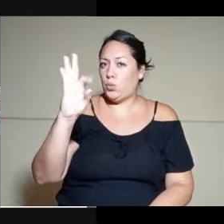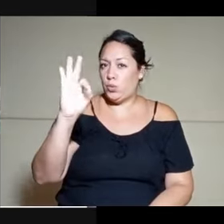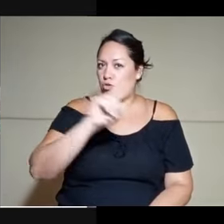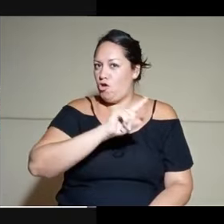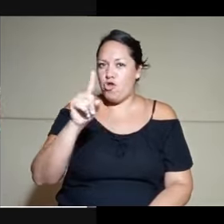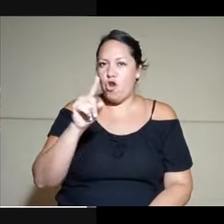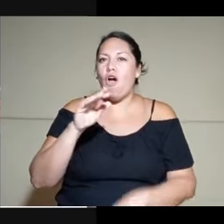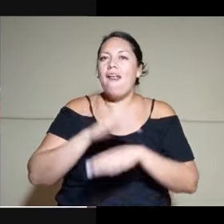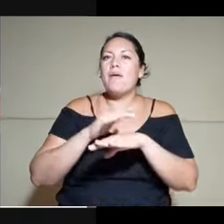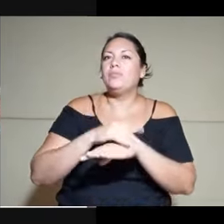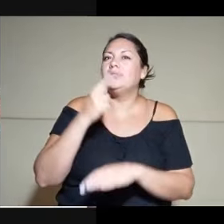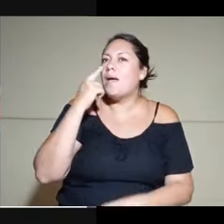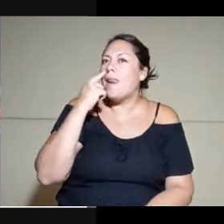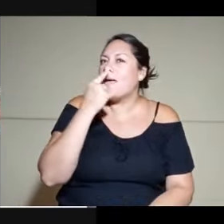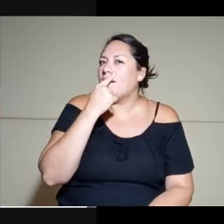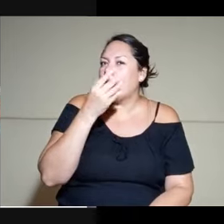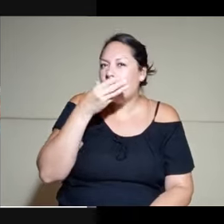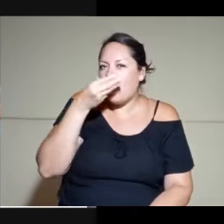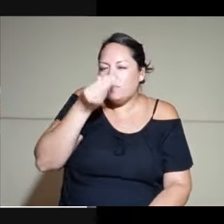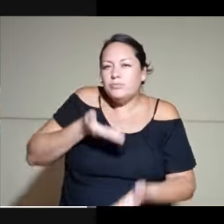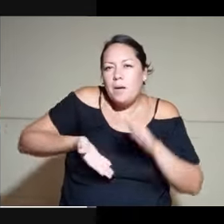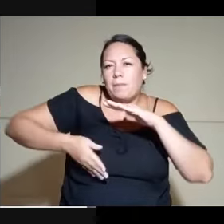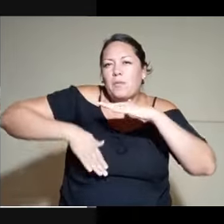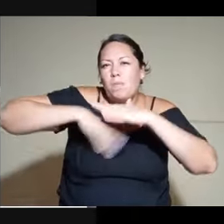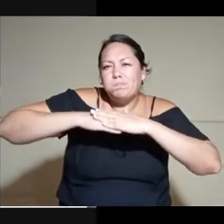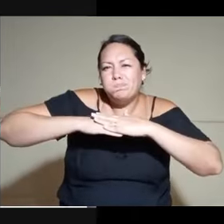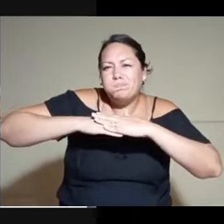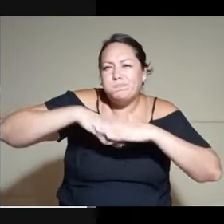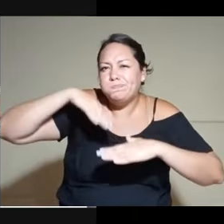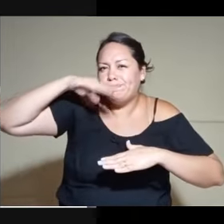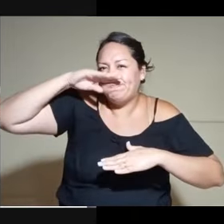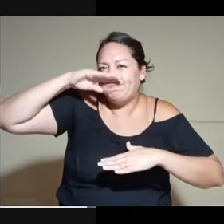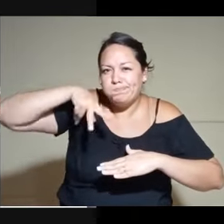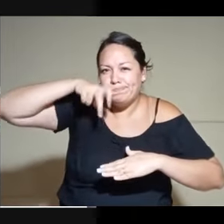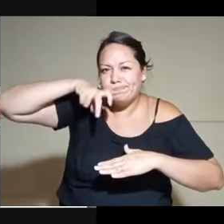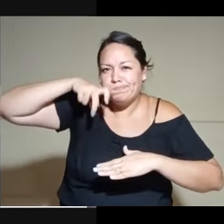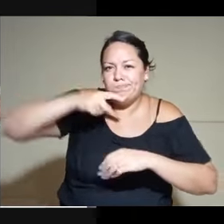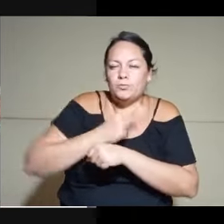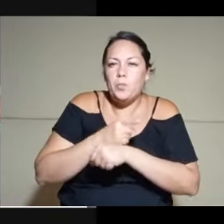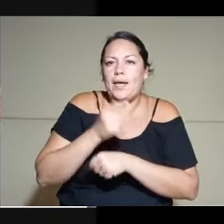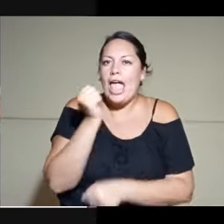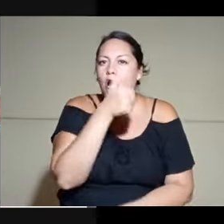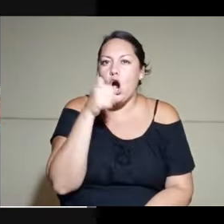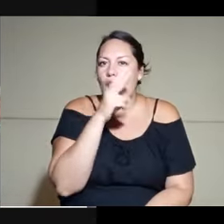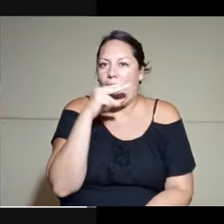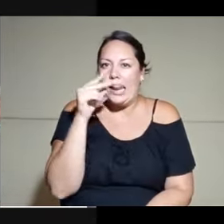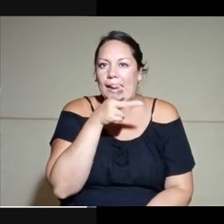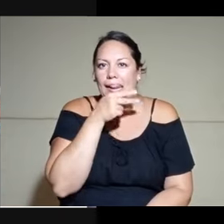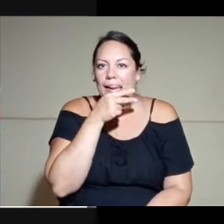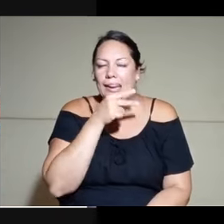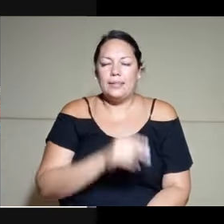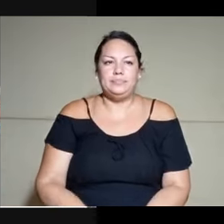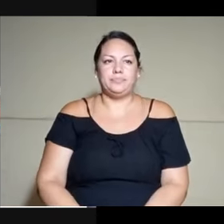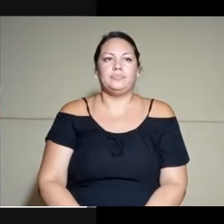persona, no del bulbo, sino directamente de la congestión que produce en la nariz, entonces no llega el estímulo al bulbo olfatorio. ¿Se